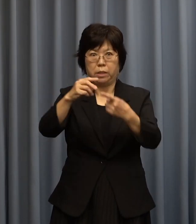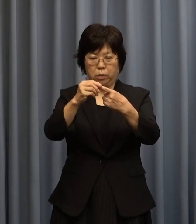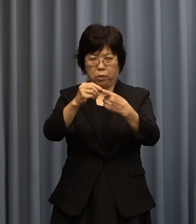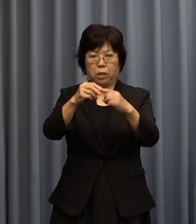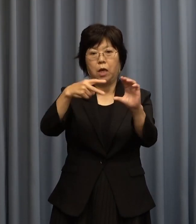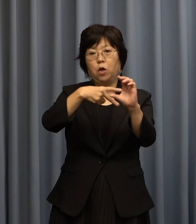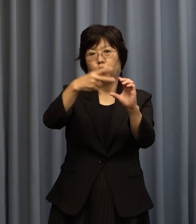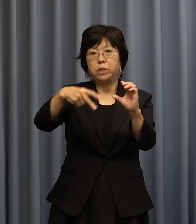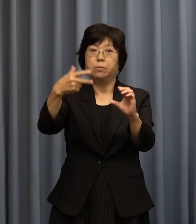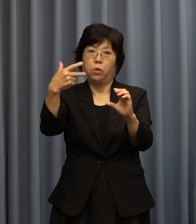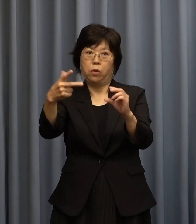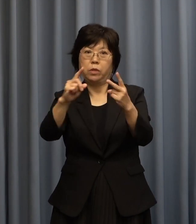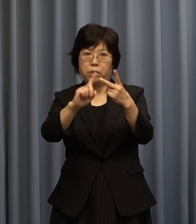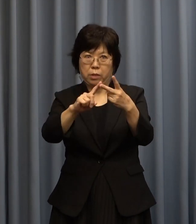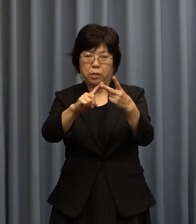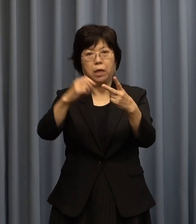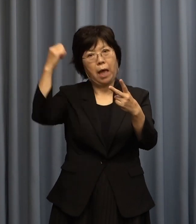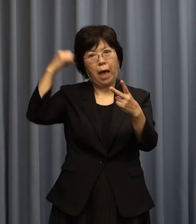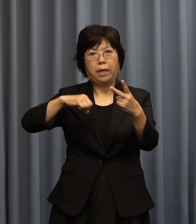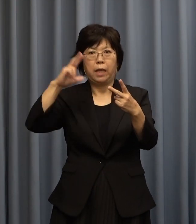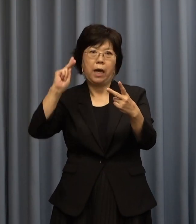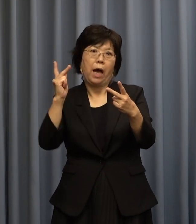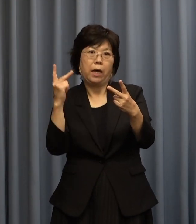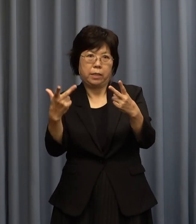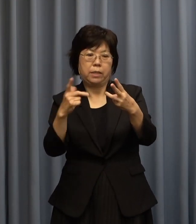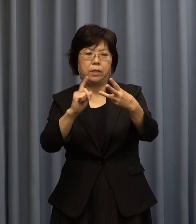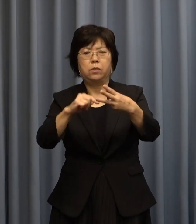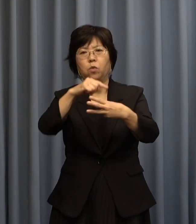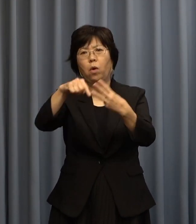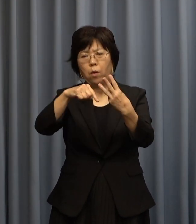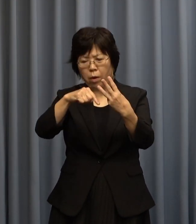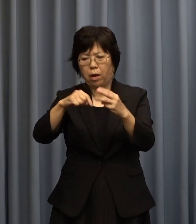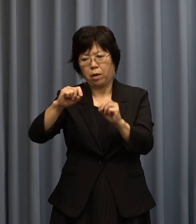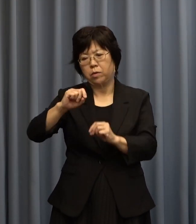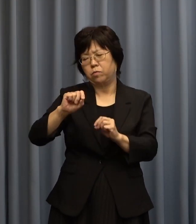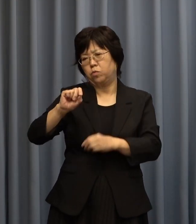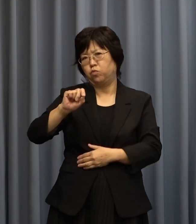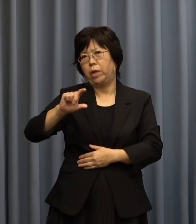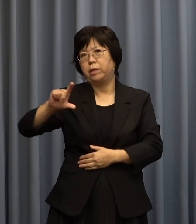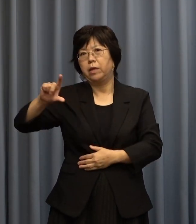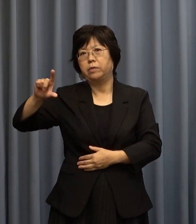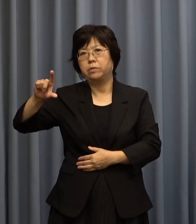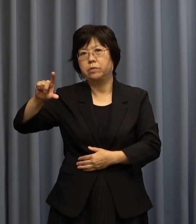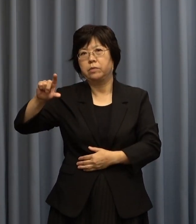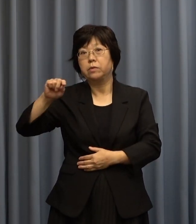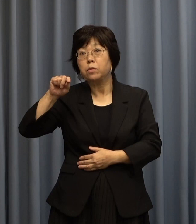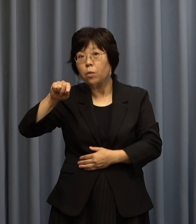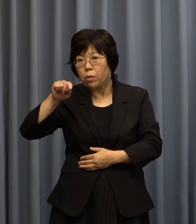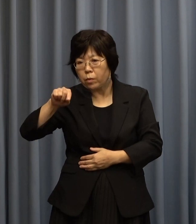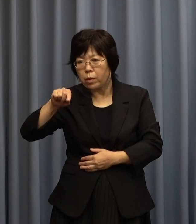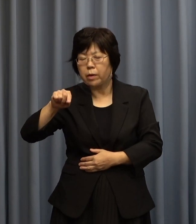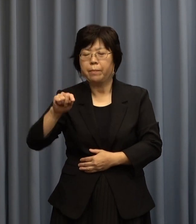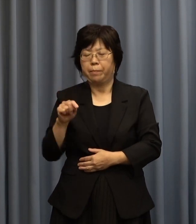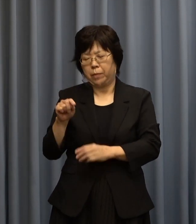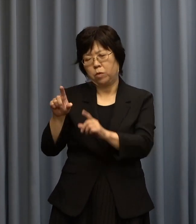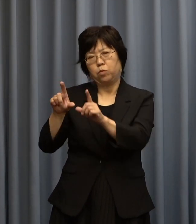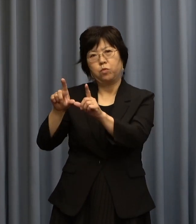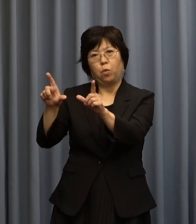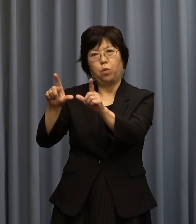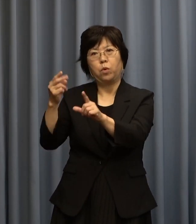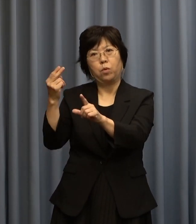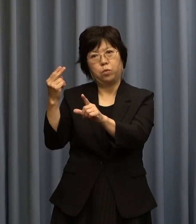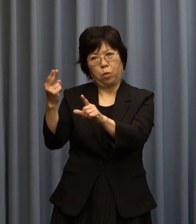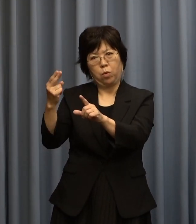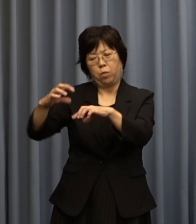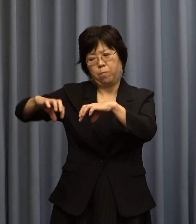して朝霞の3市であります。でここにつきましては後ほど申し上げますが、東京都